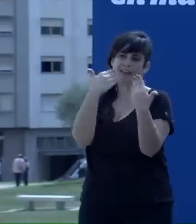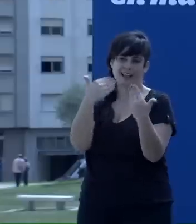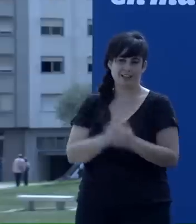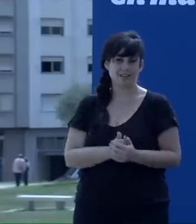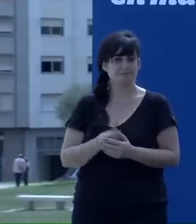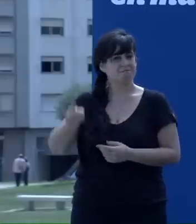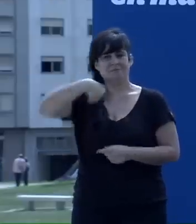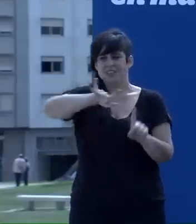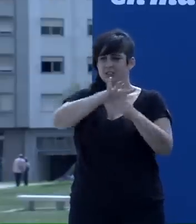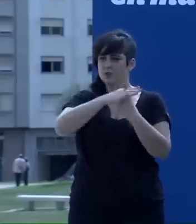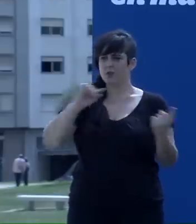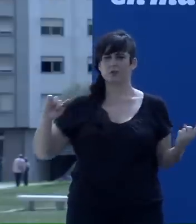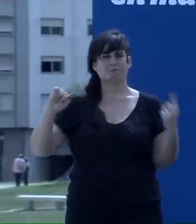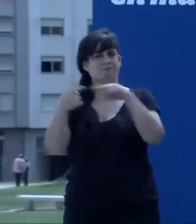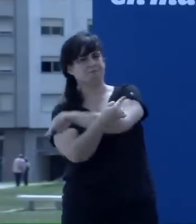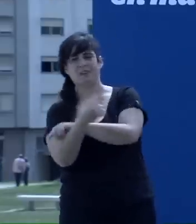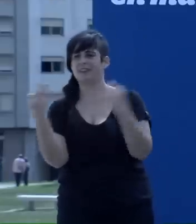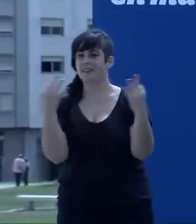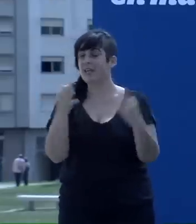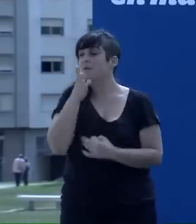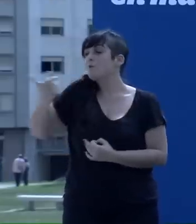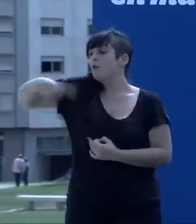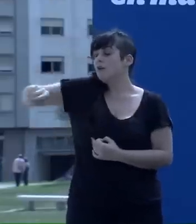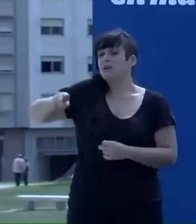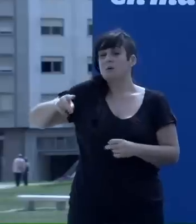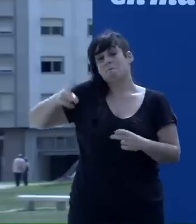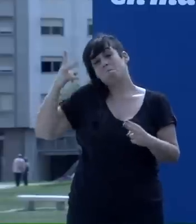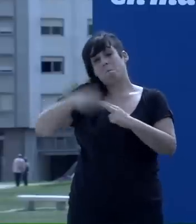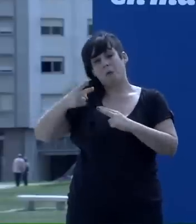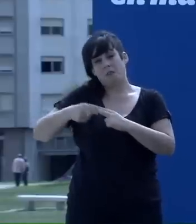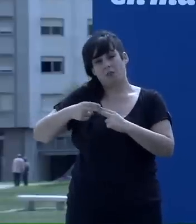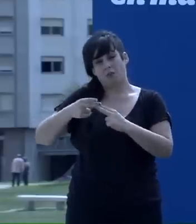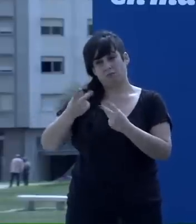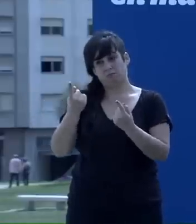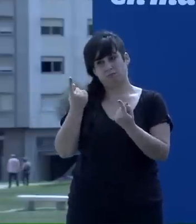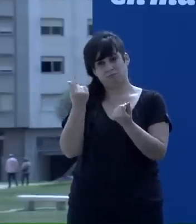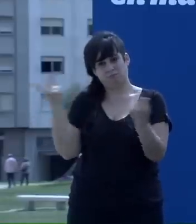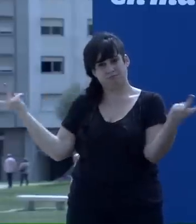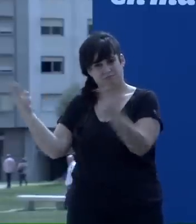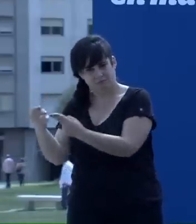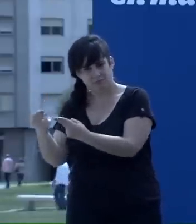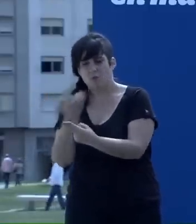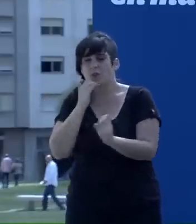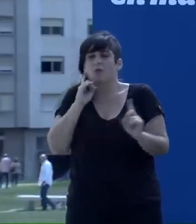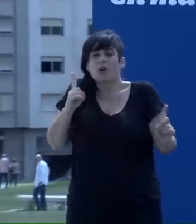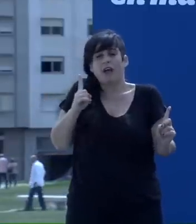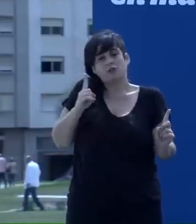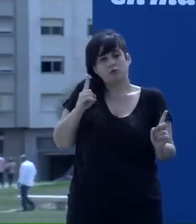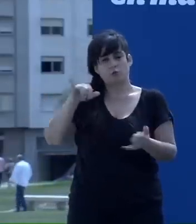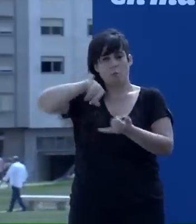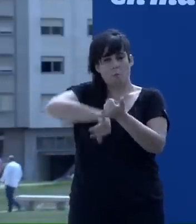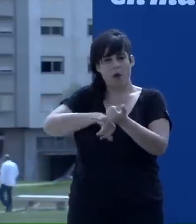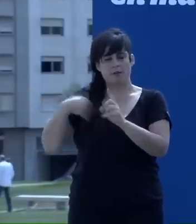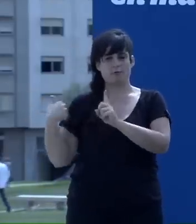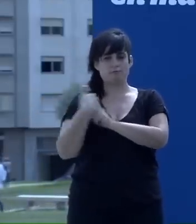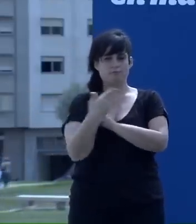revertilo. E hai que revertilo porque recortaron en prevención. Claro, se o teu home te maltrata os sábados, non chames porque